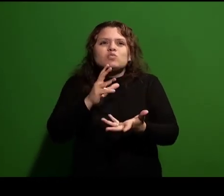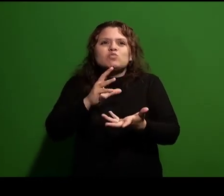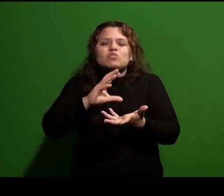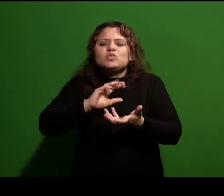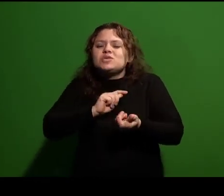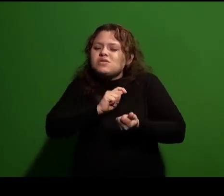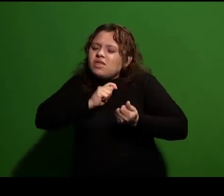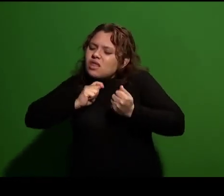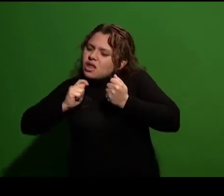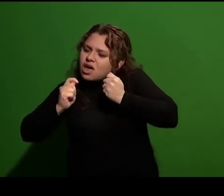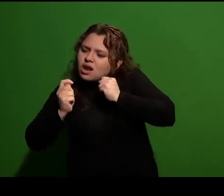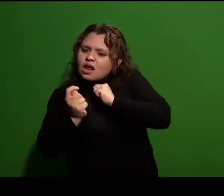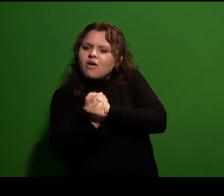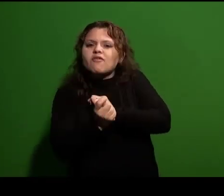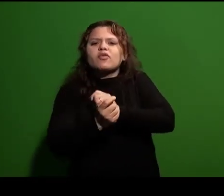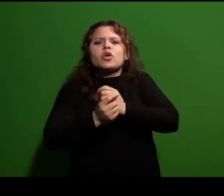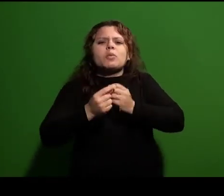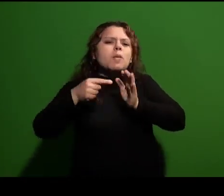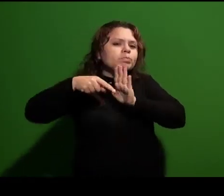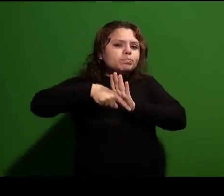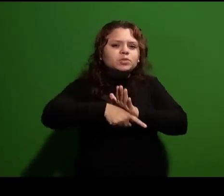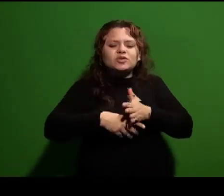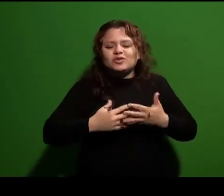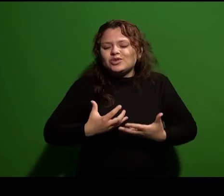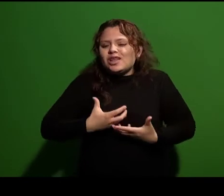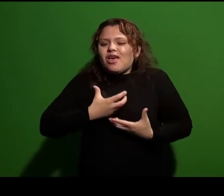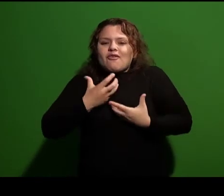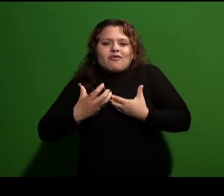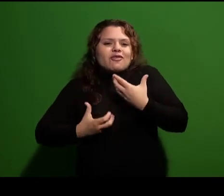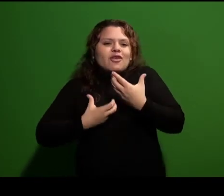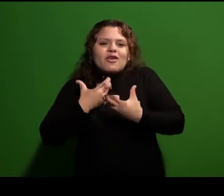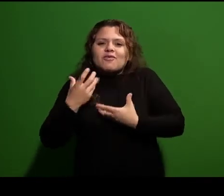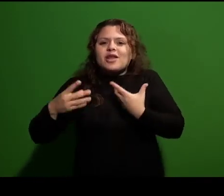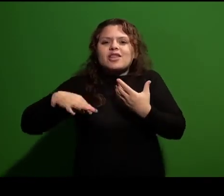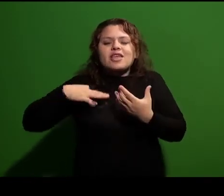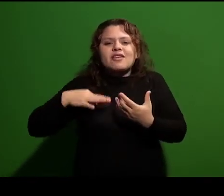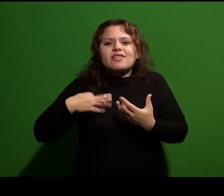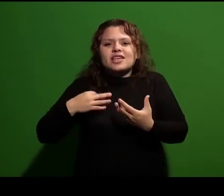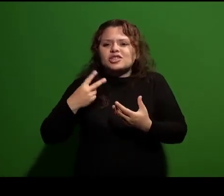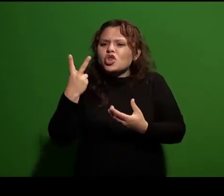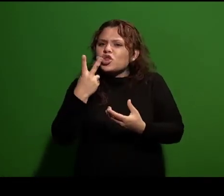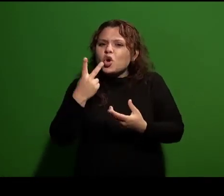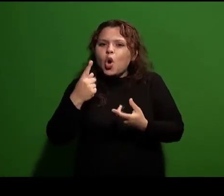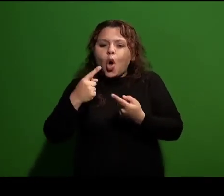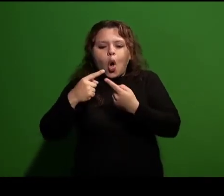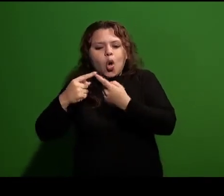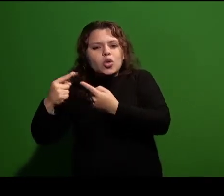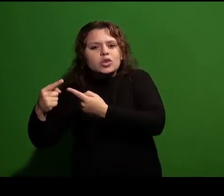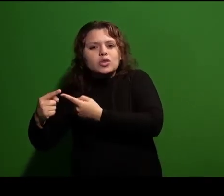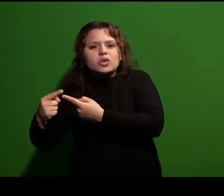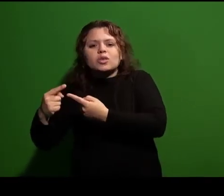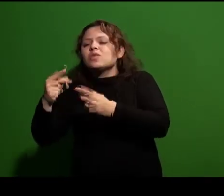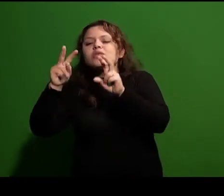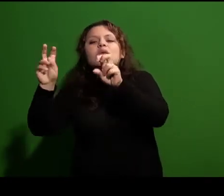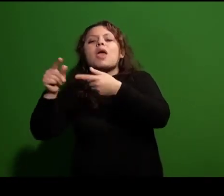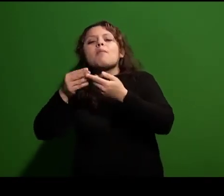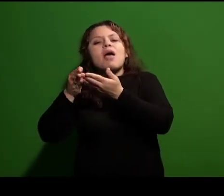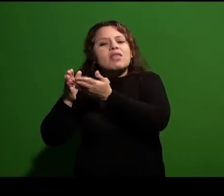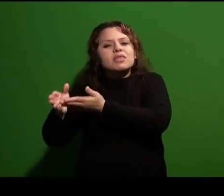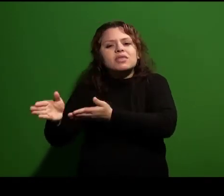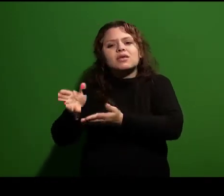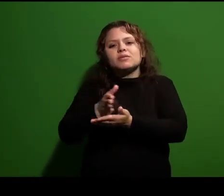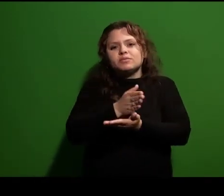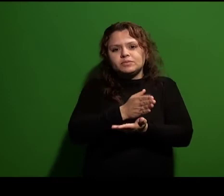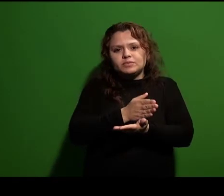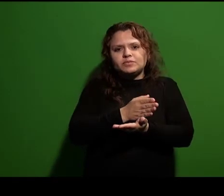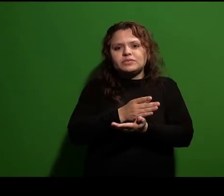reavivamiento y una reforma deben ocurrir bajo la administración del Espíritu Santo. El reavivamiento y la reforma son dos cosas